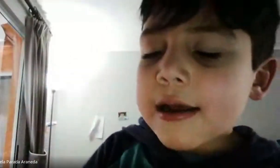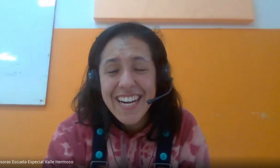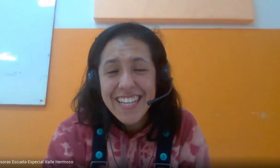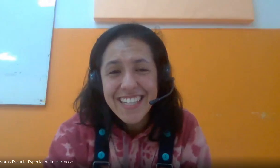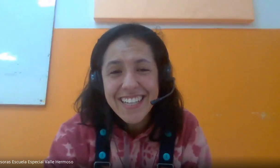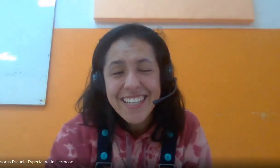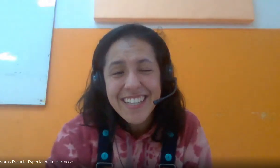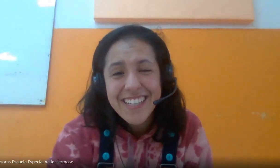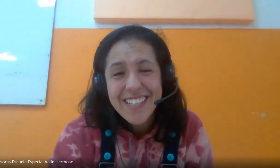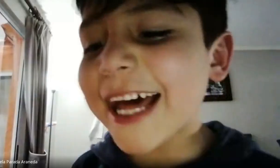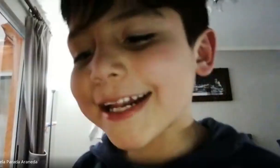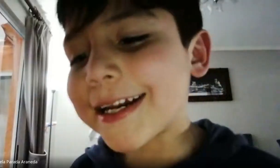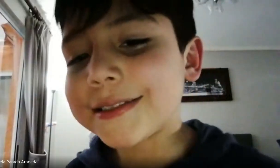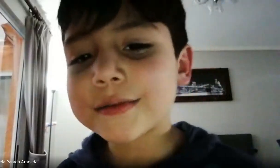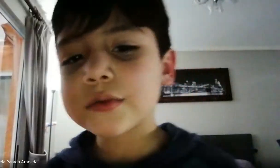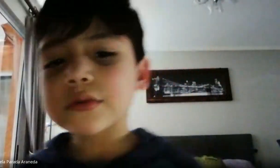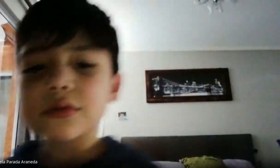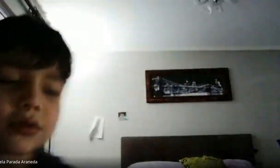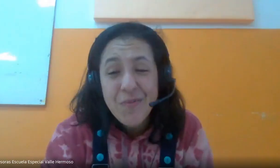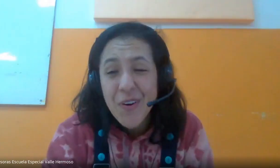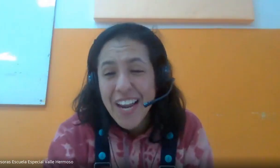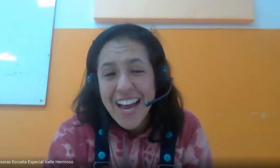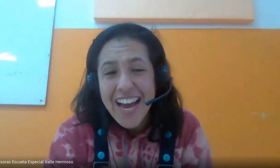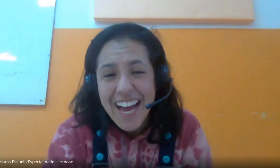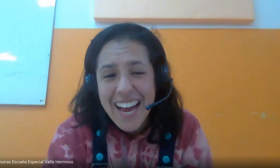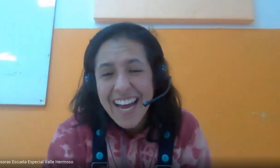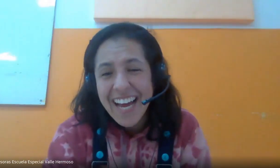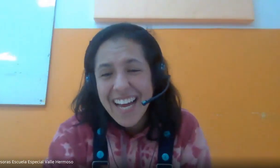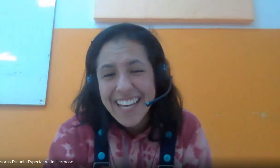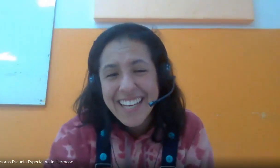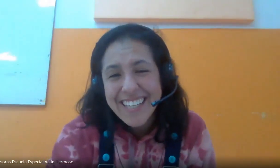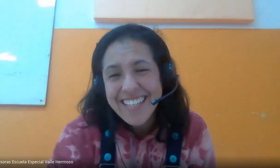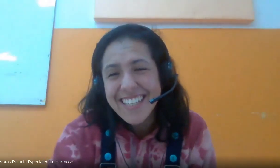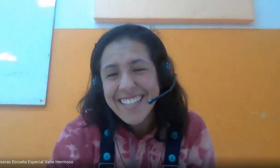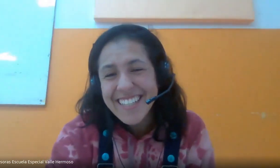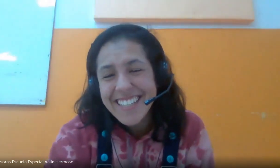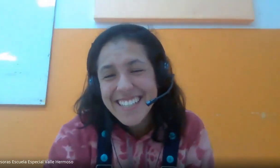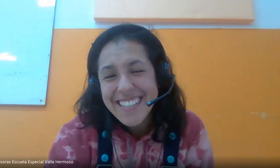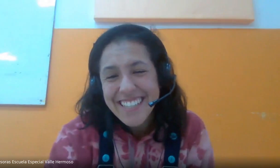bien! ¡Oso polar! ¡Oso polar! ¿Y el que dijo con